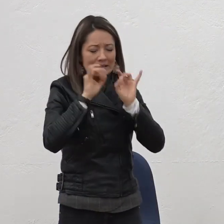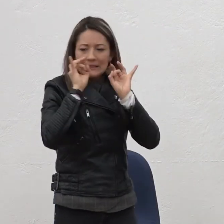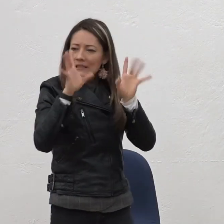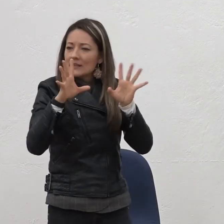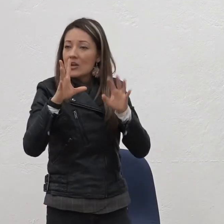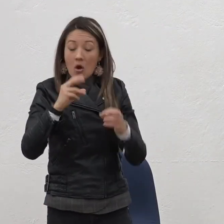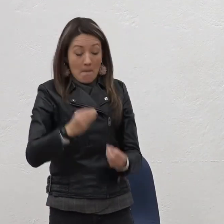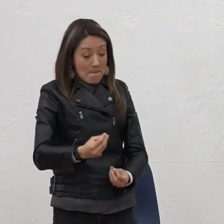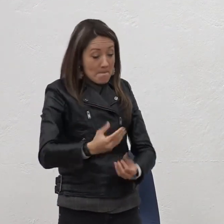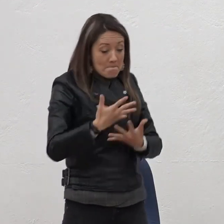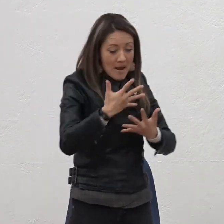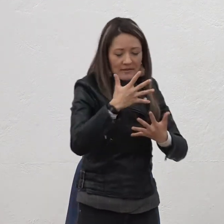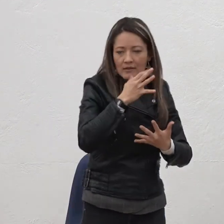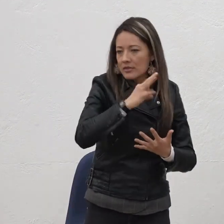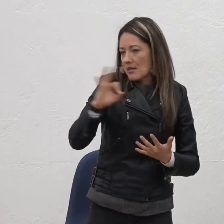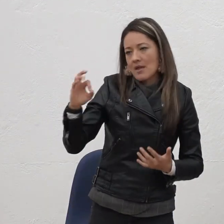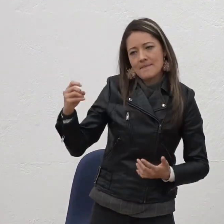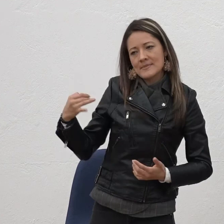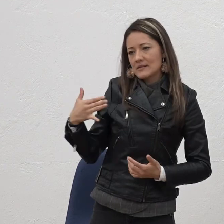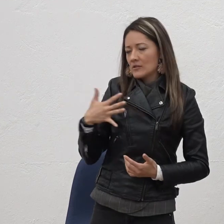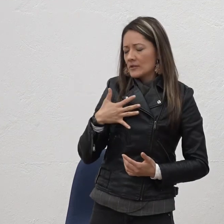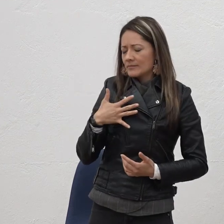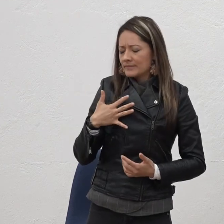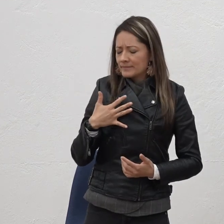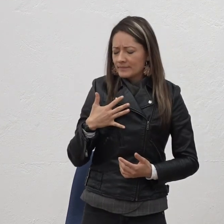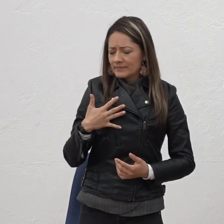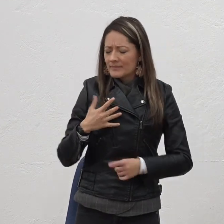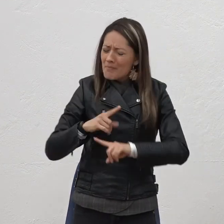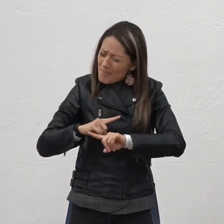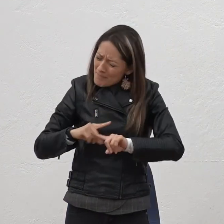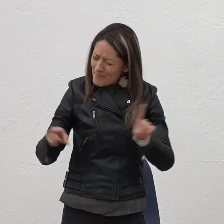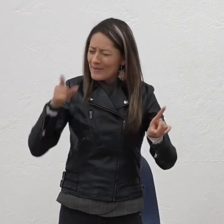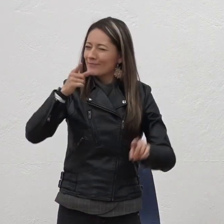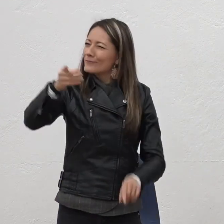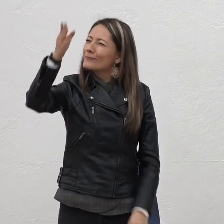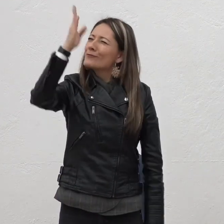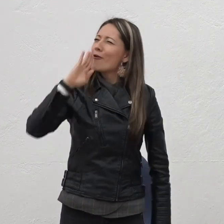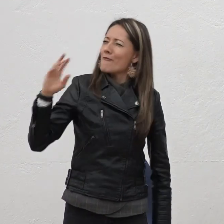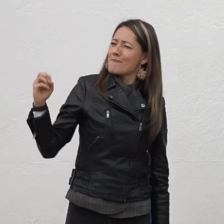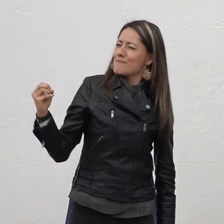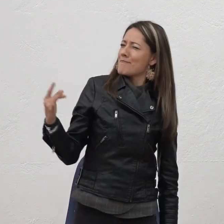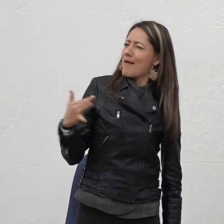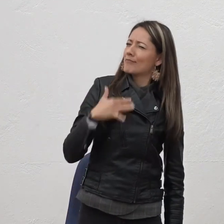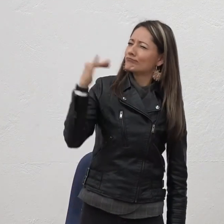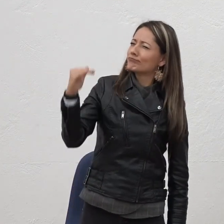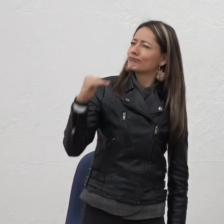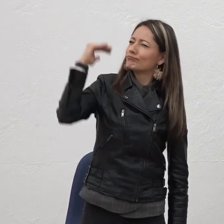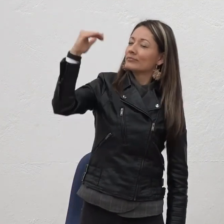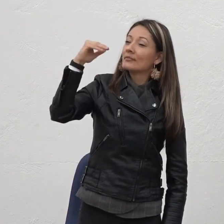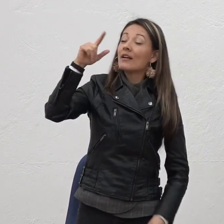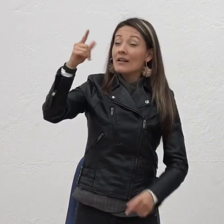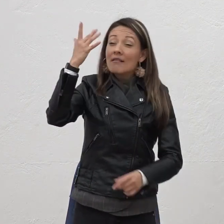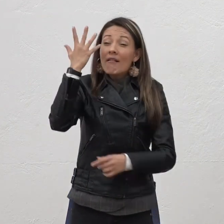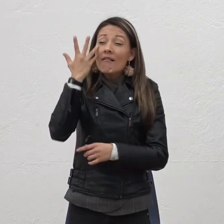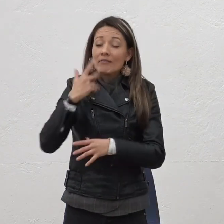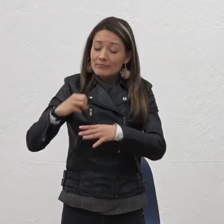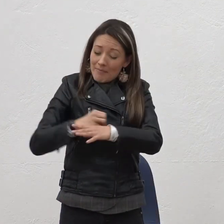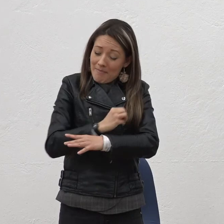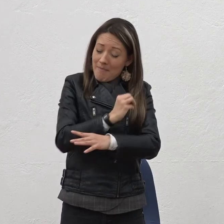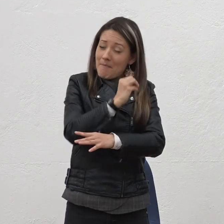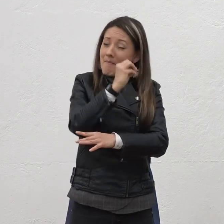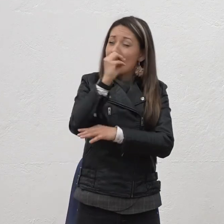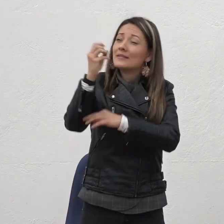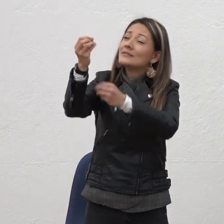No merecíamos tu misericordia. Pero el Dios de la misericordia, el que cada